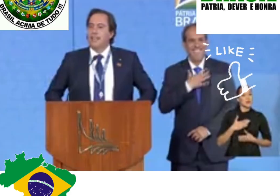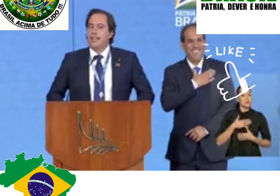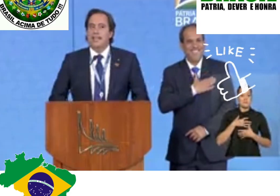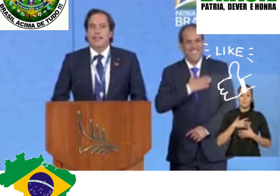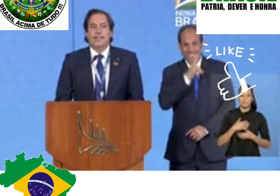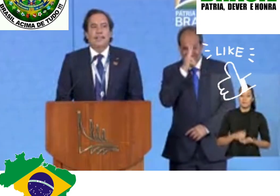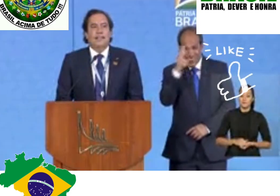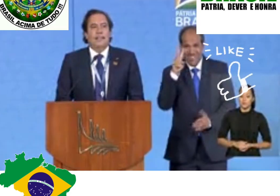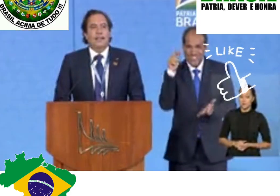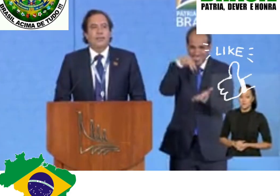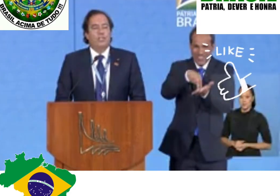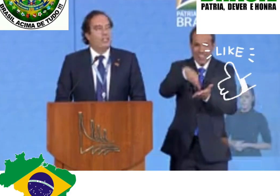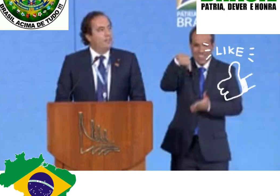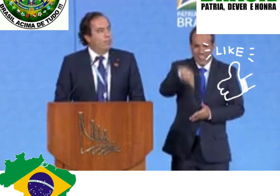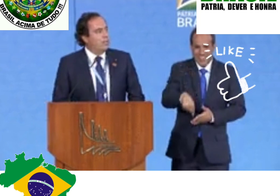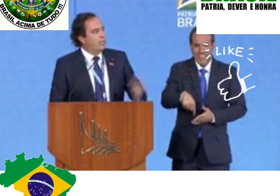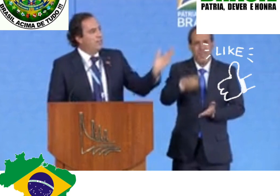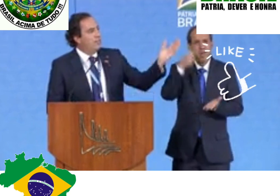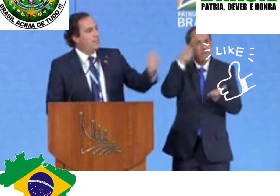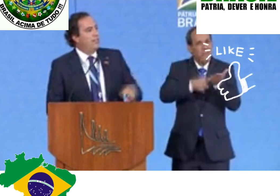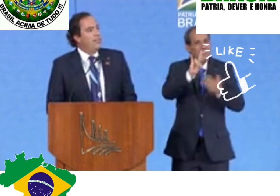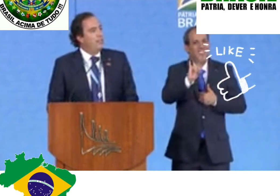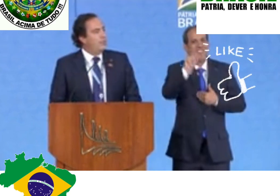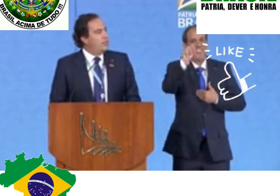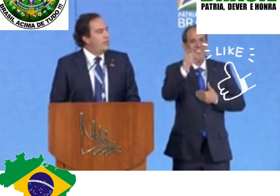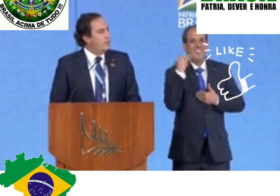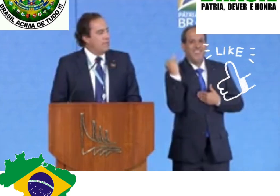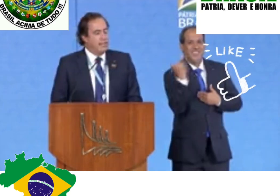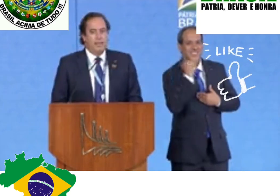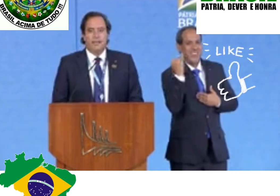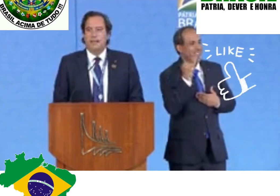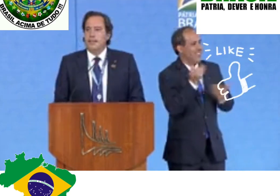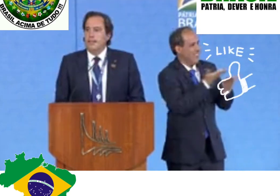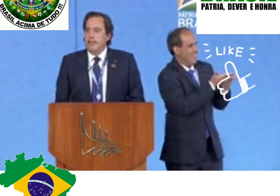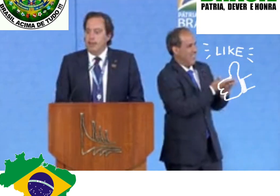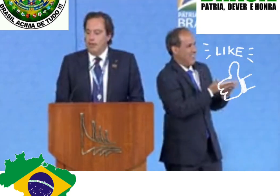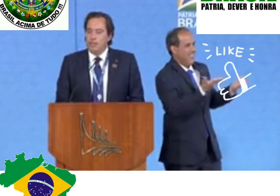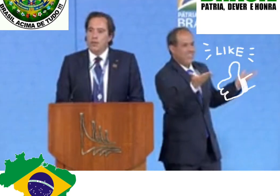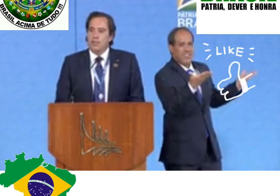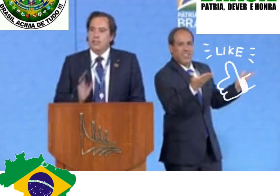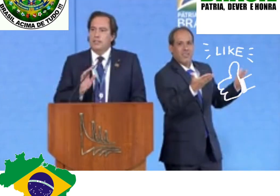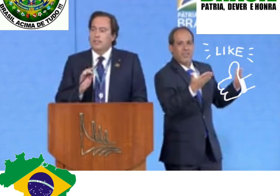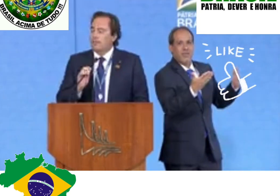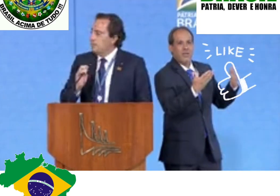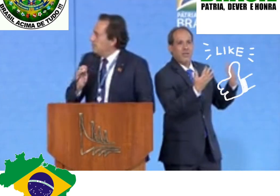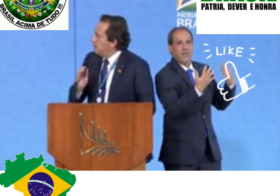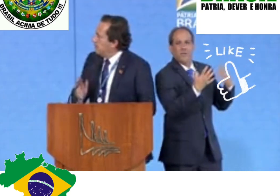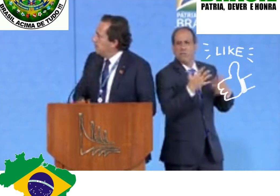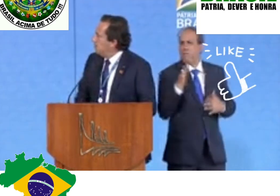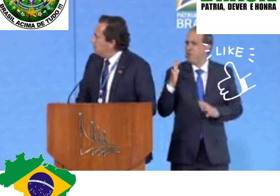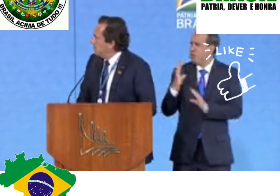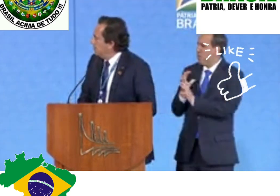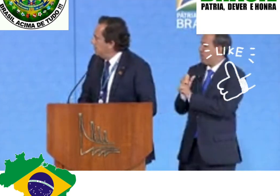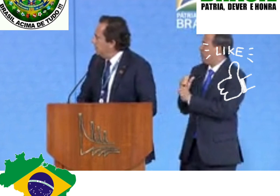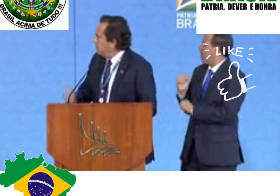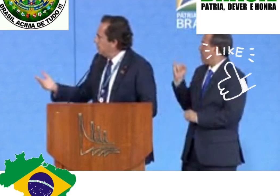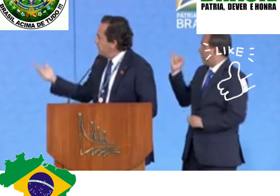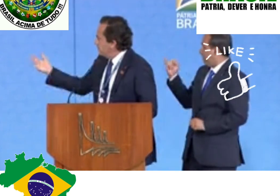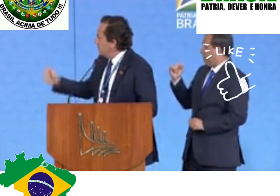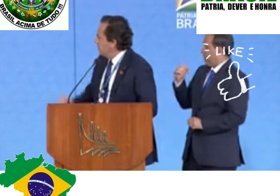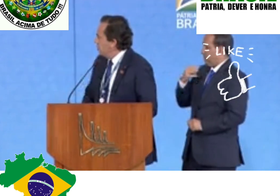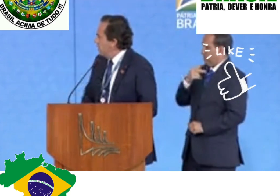feliz de estar aqui. É um dia importante. Nós temos aqui, ao redor de presidente,